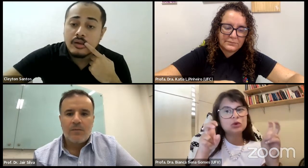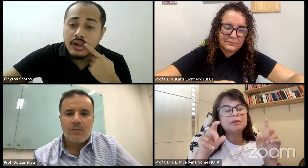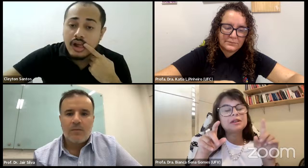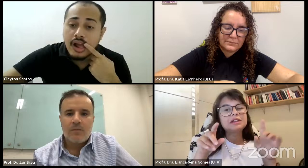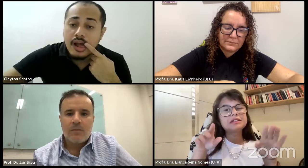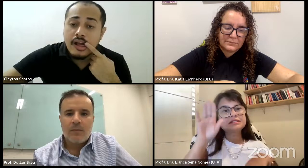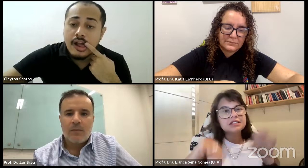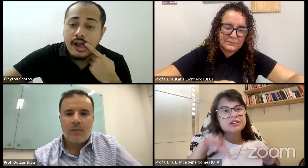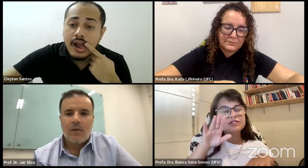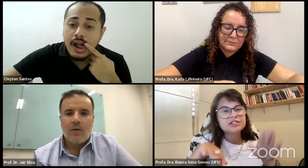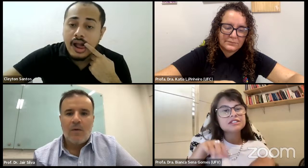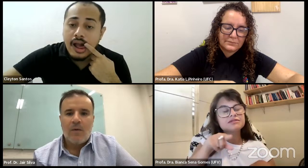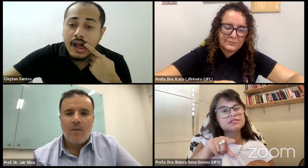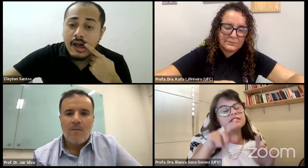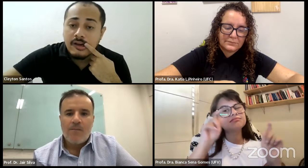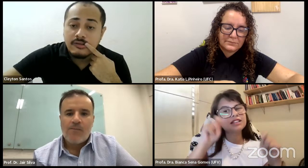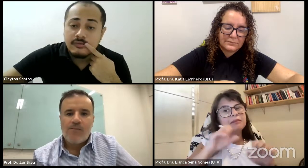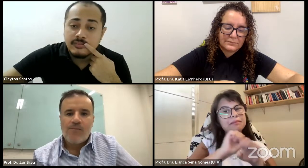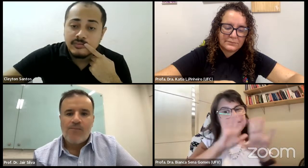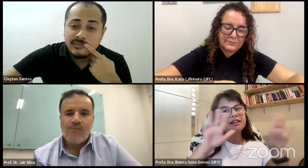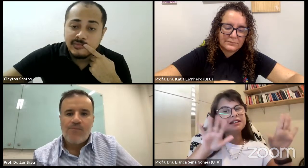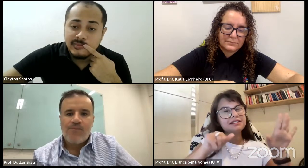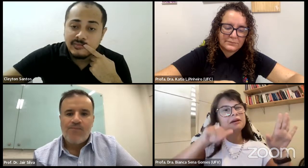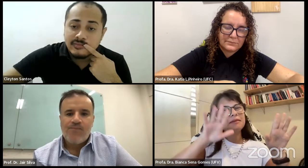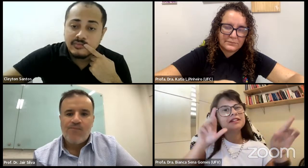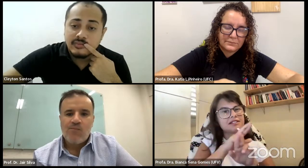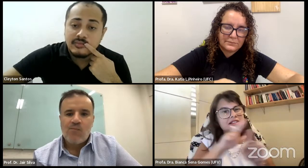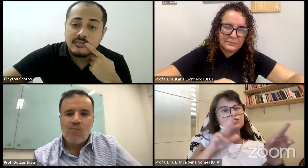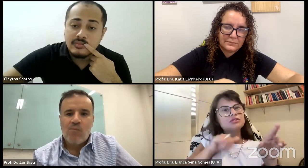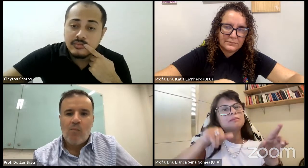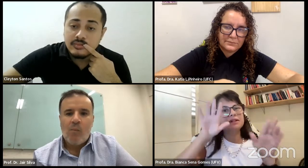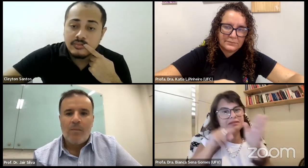um pouco confuso, tá? As informações foram colocadas.